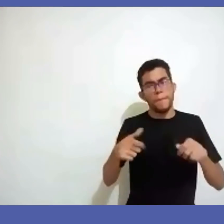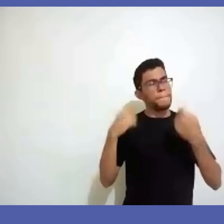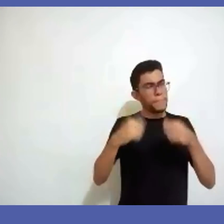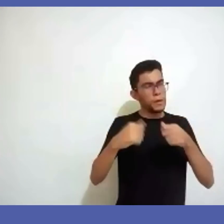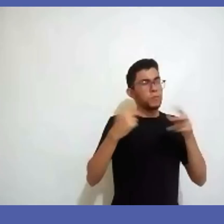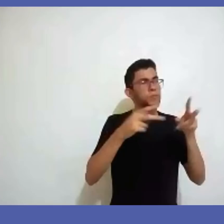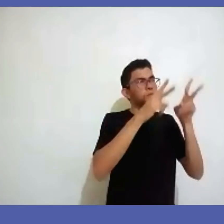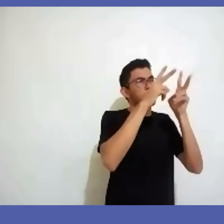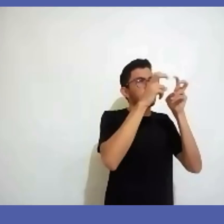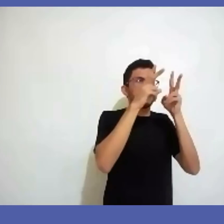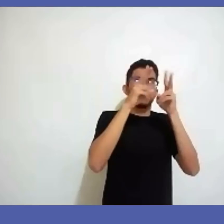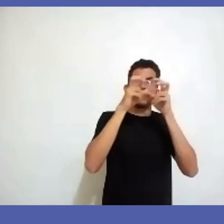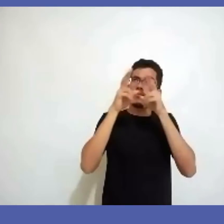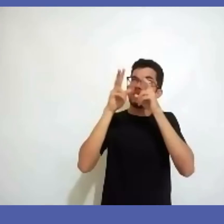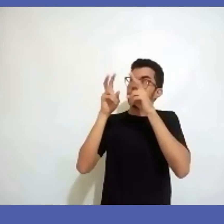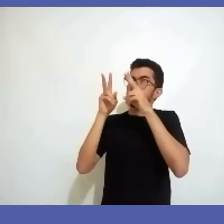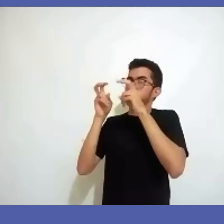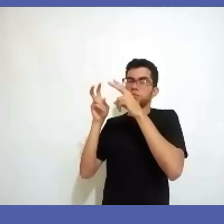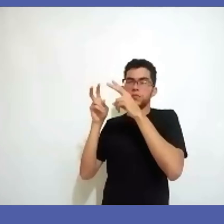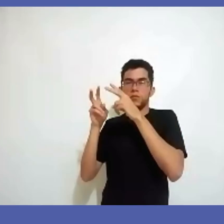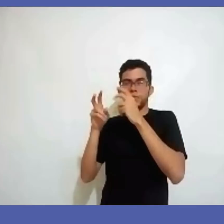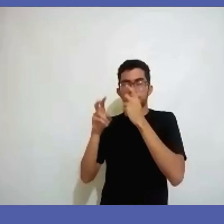apercebidos